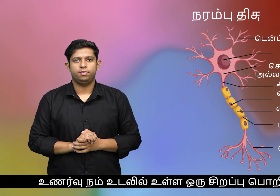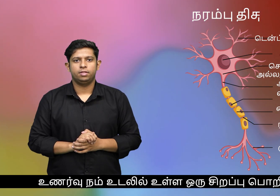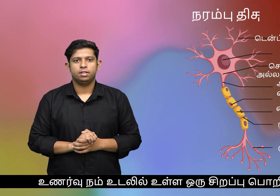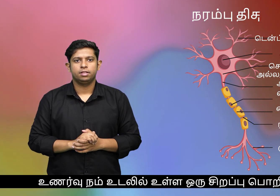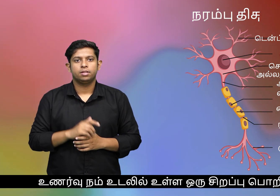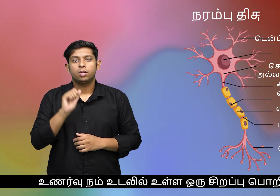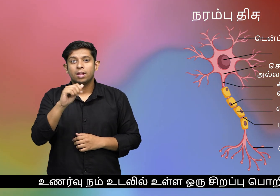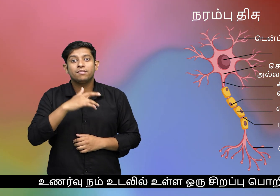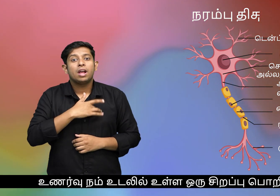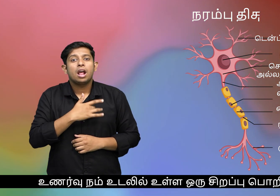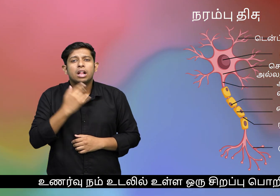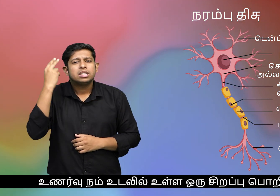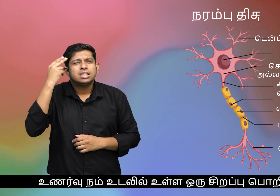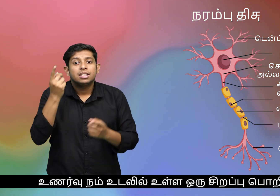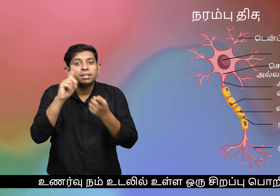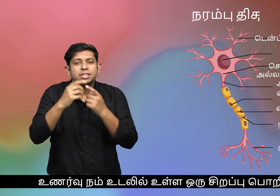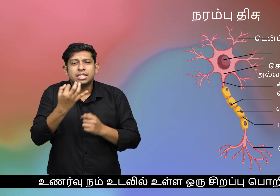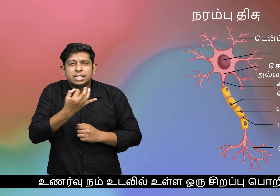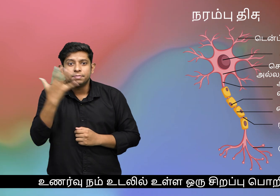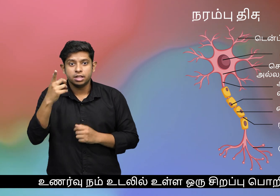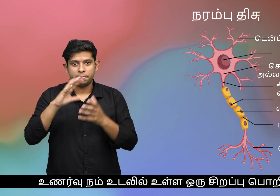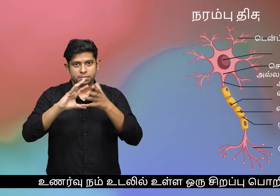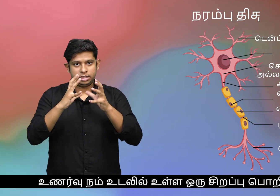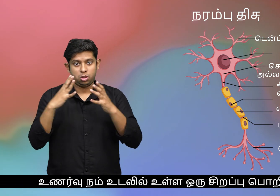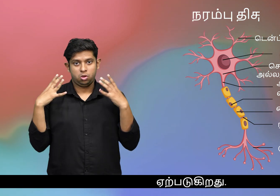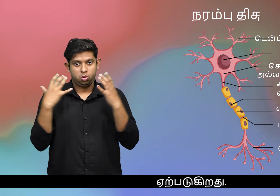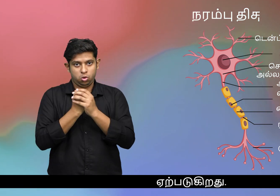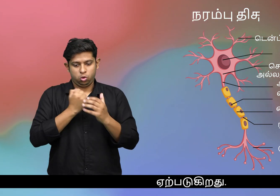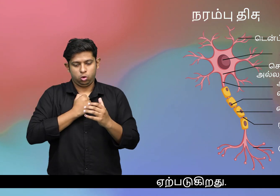உணர்வு நம் உடலில் உள்ள ஒரு சிறப்பு பொறிமுறையால் ஏற்படுகிறது.